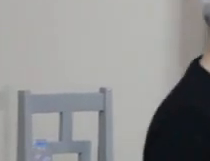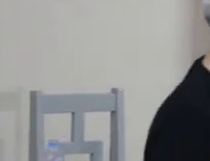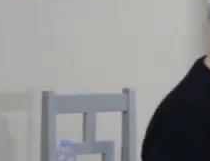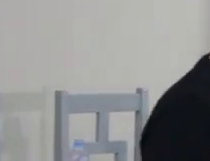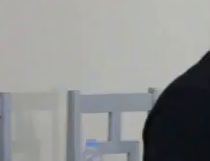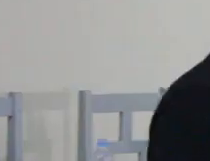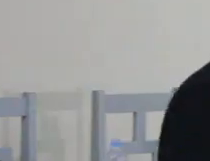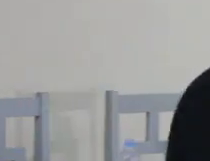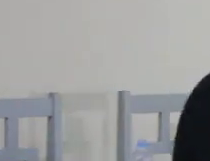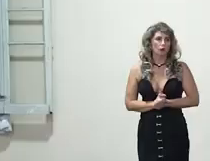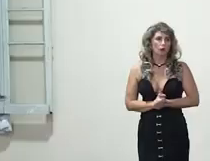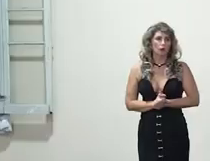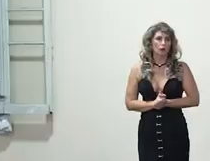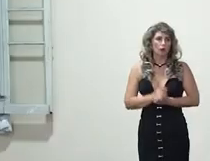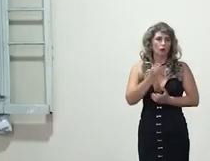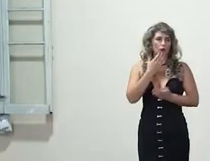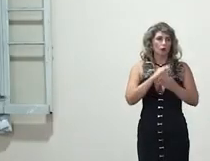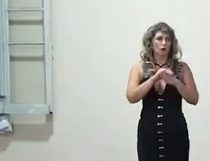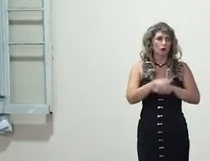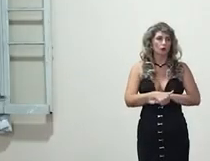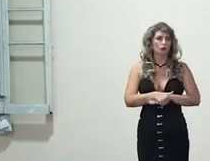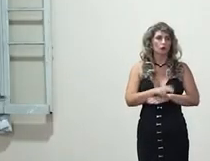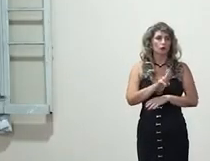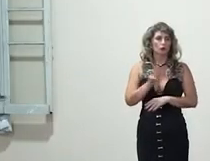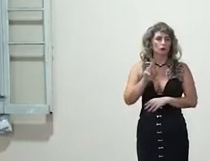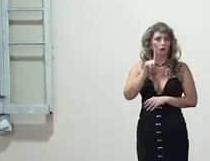não, fechando. Boa noite,